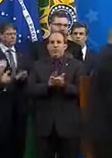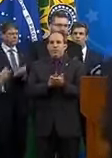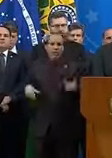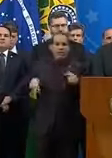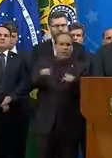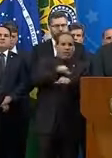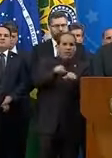do